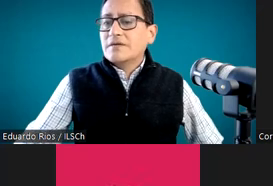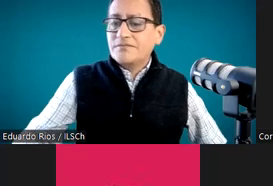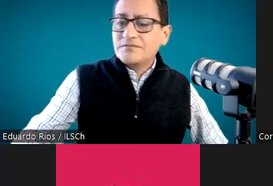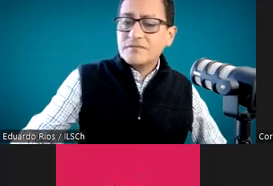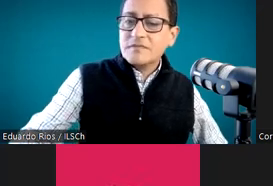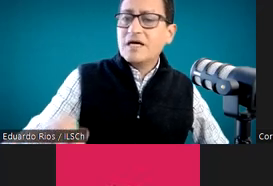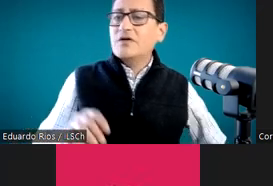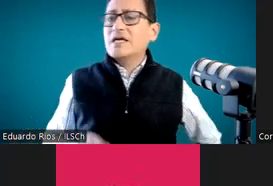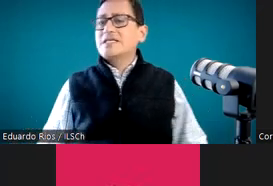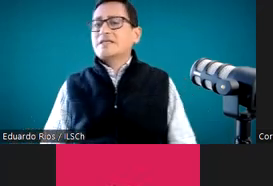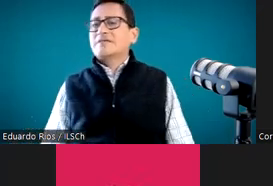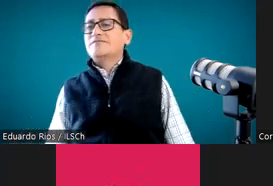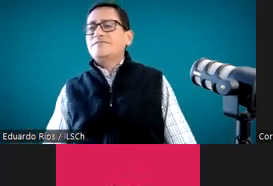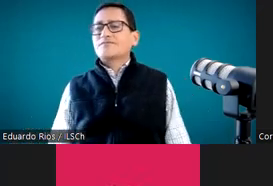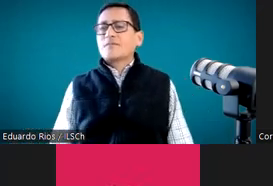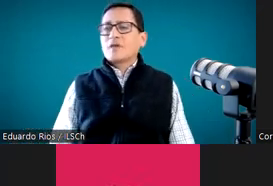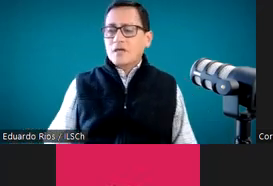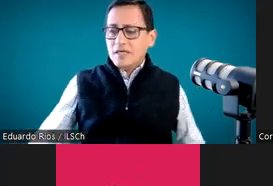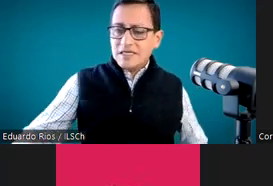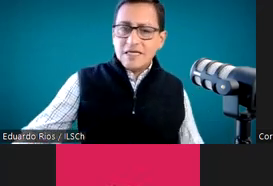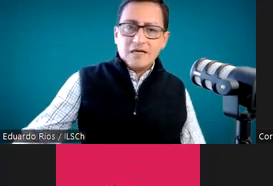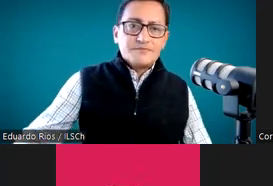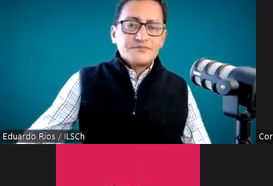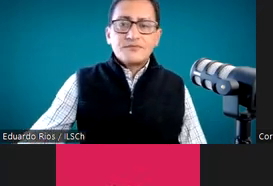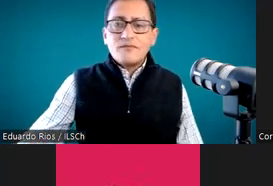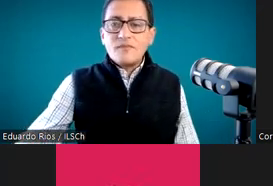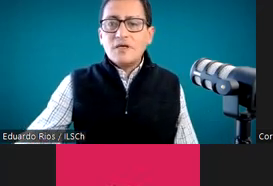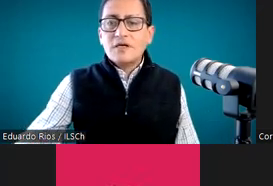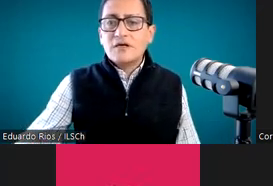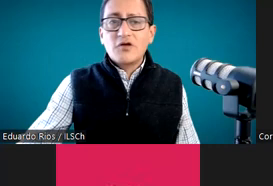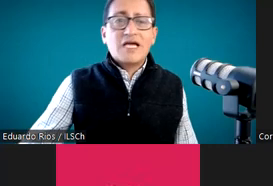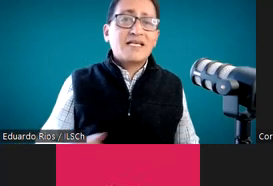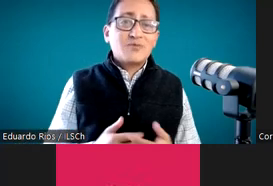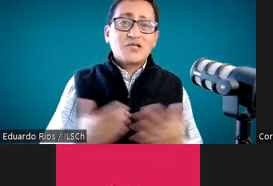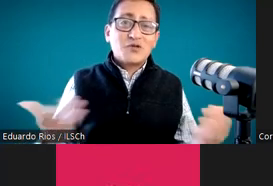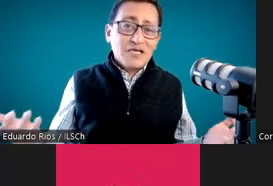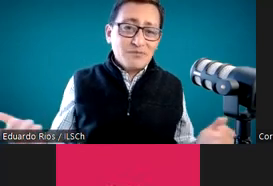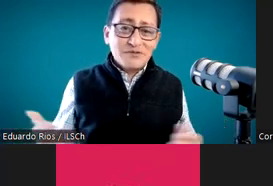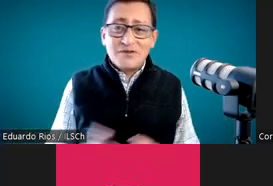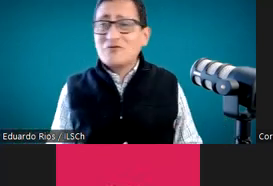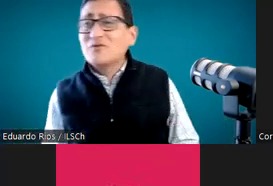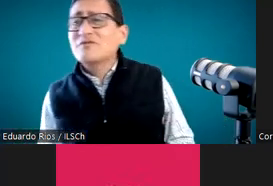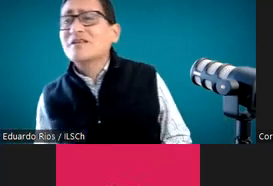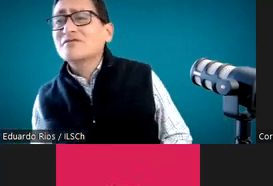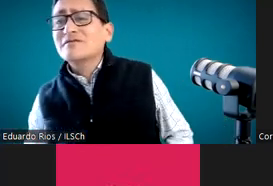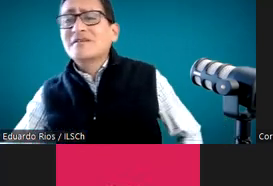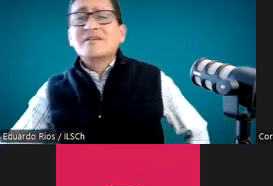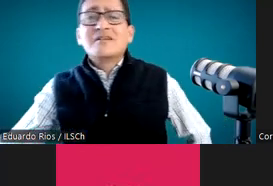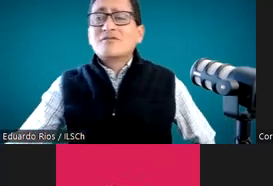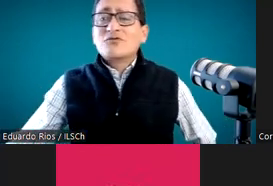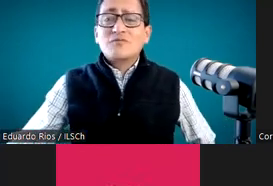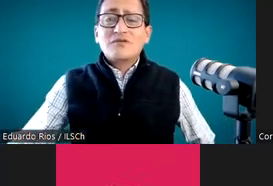ahí está. Ahí lo dejé en el chat. Es el canal. Lo ideal es que se puedan suscribir, pues hoy día tuvimos, ¿cuántos